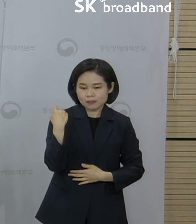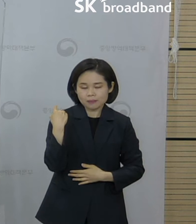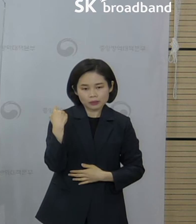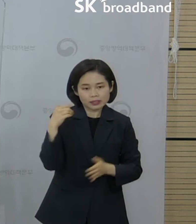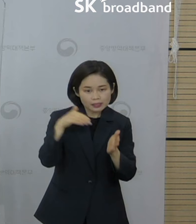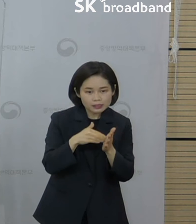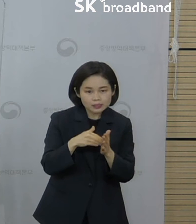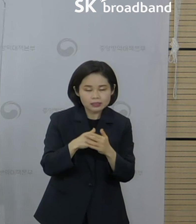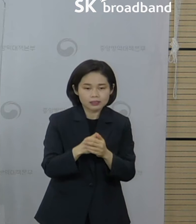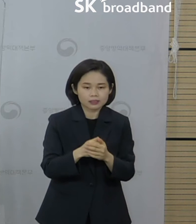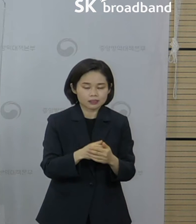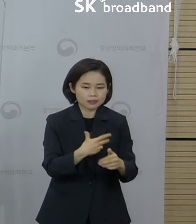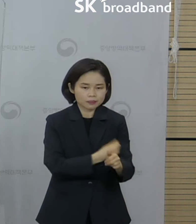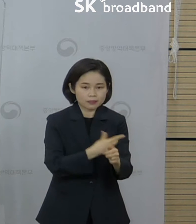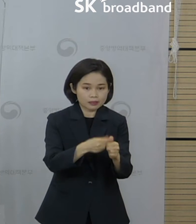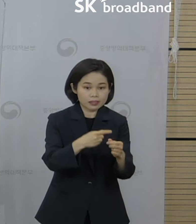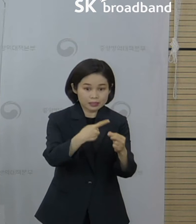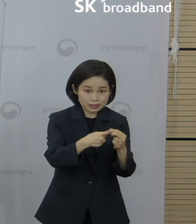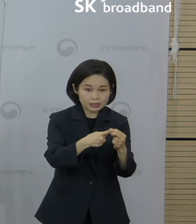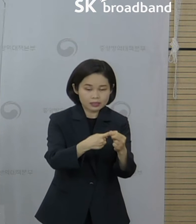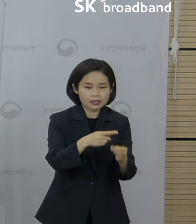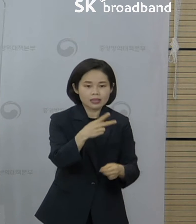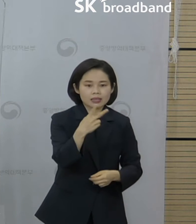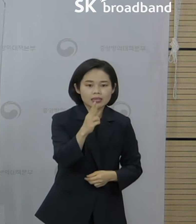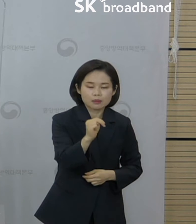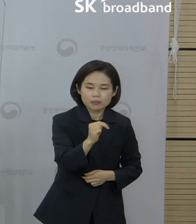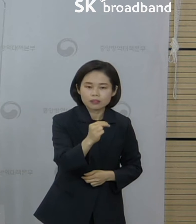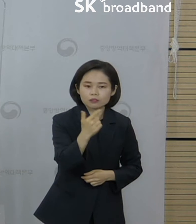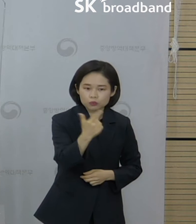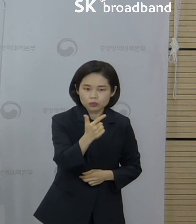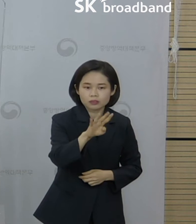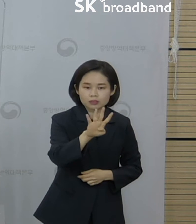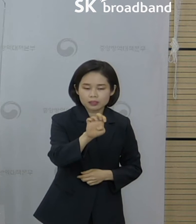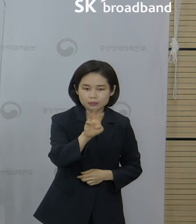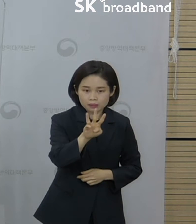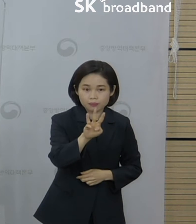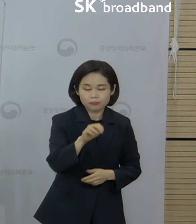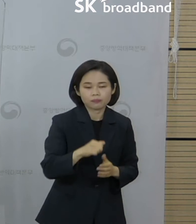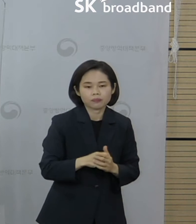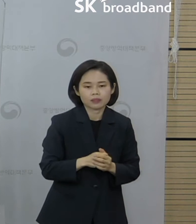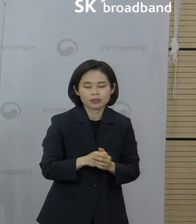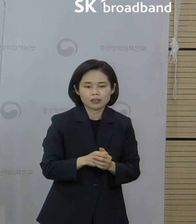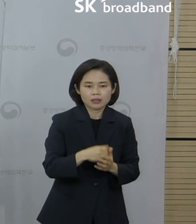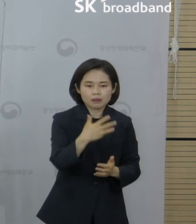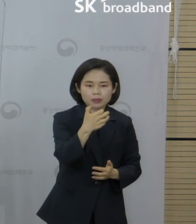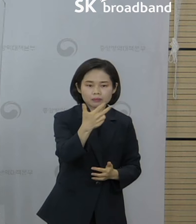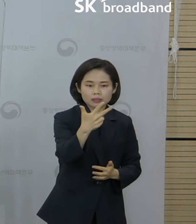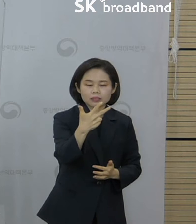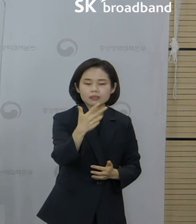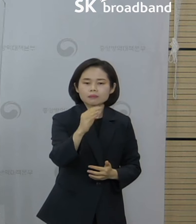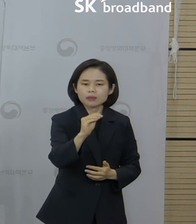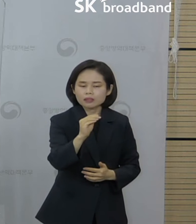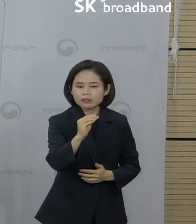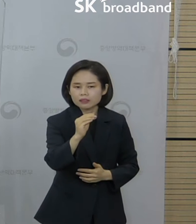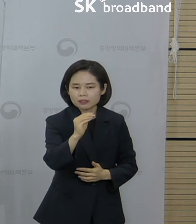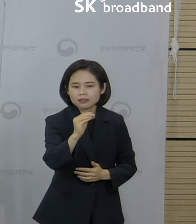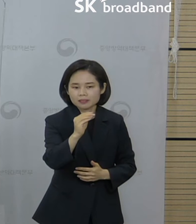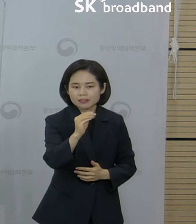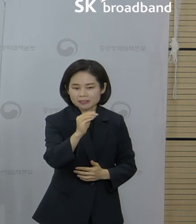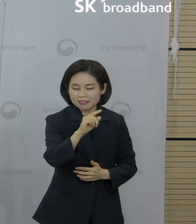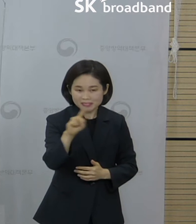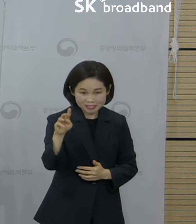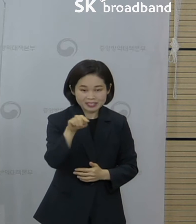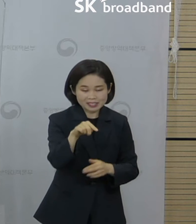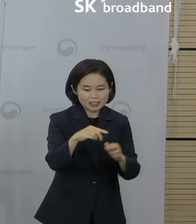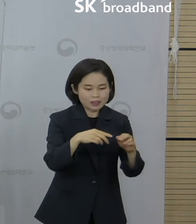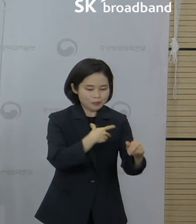신규 1차 접종자는 22,643명으로 총 87만 6,573명이 1차